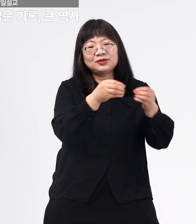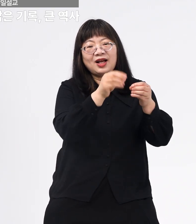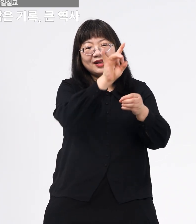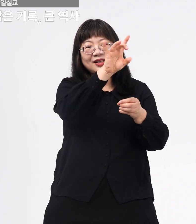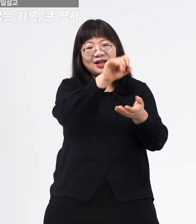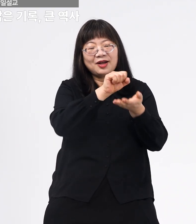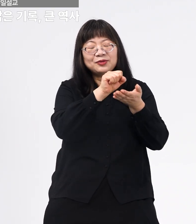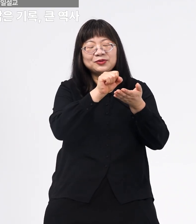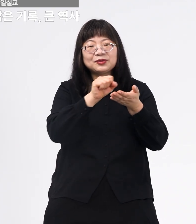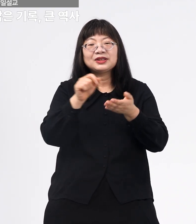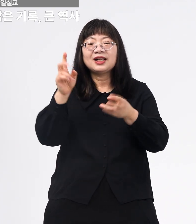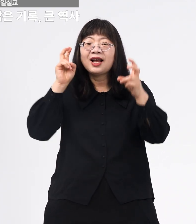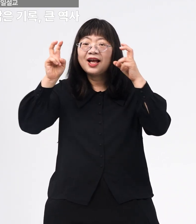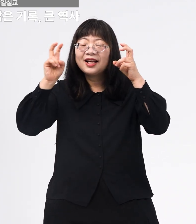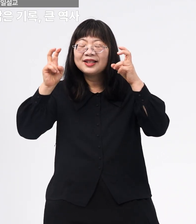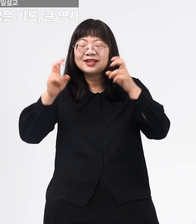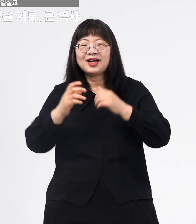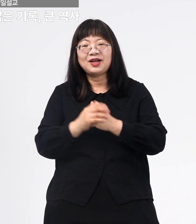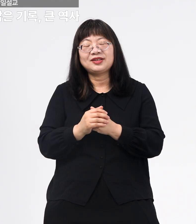회사 이름이